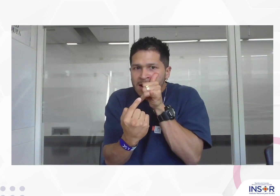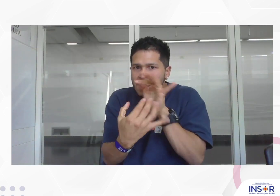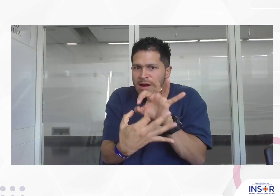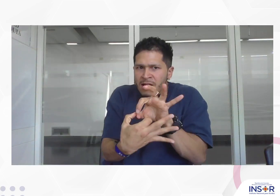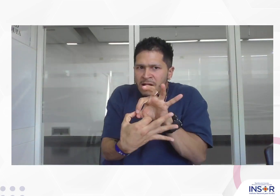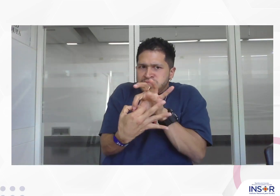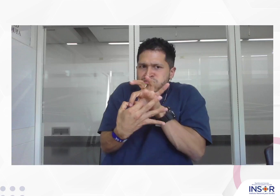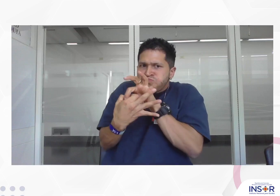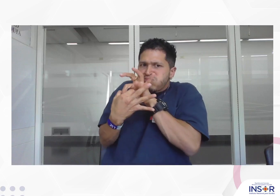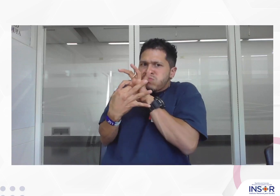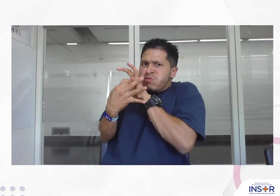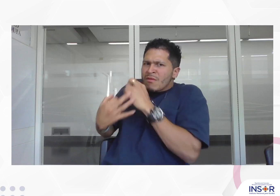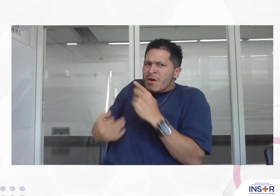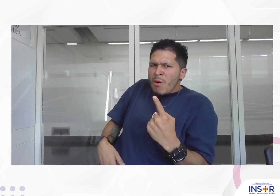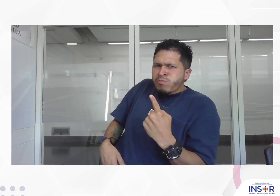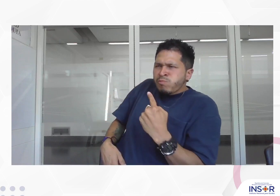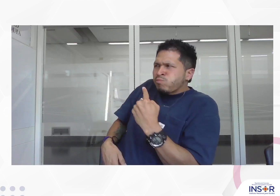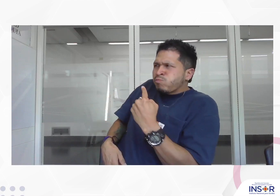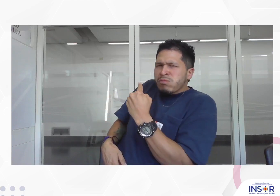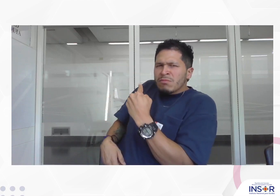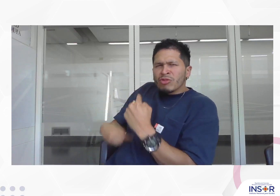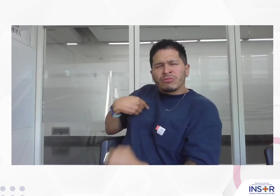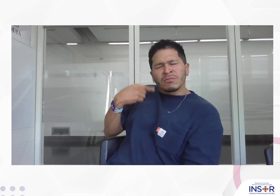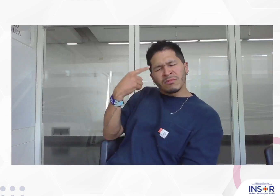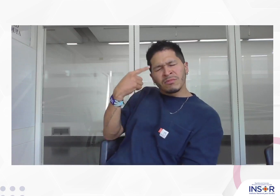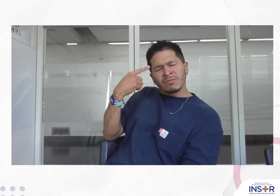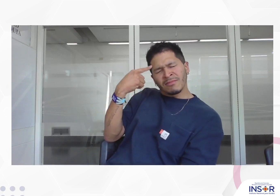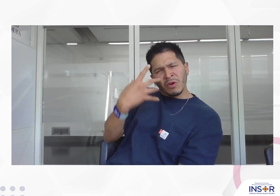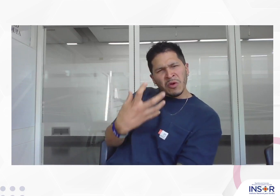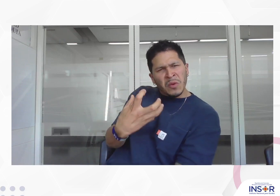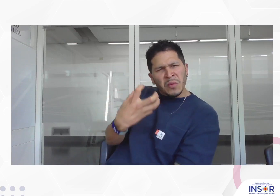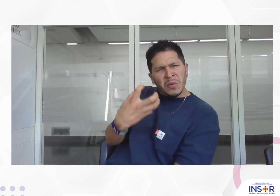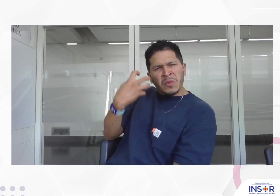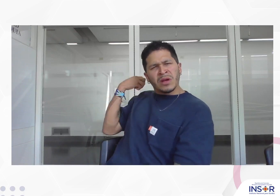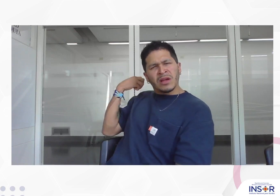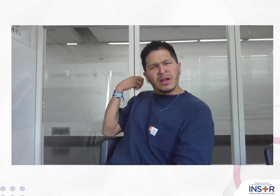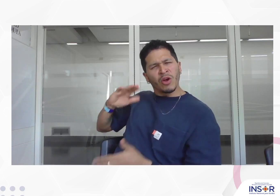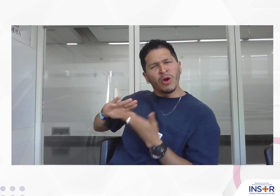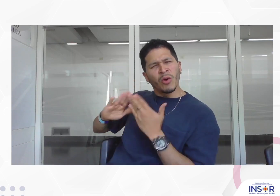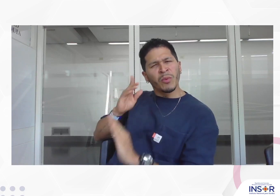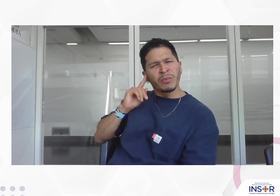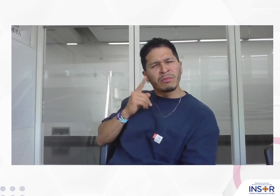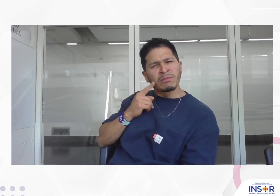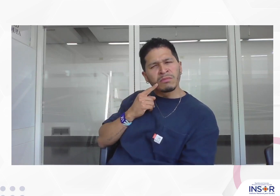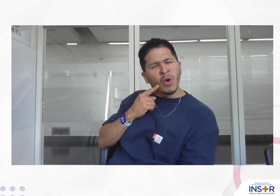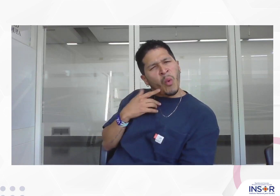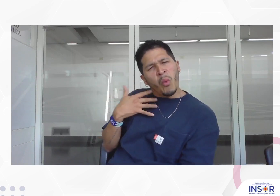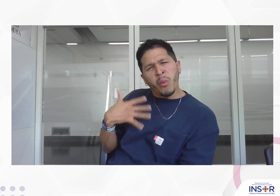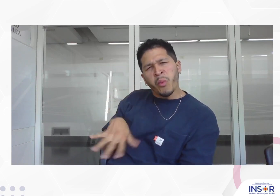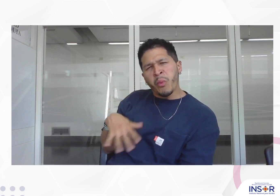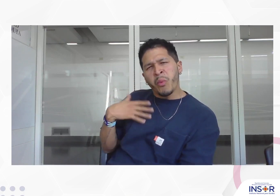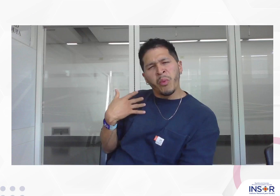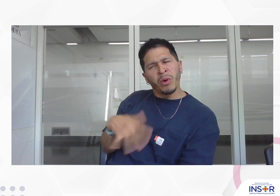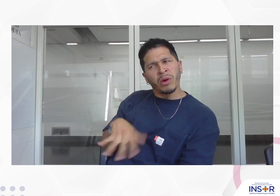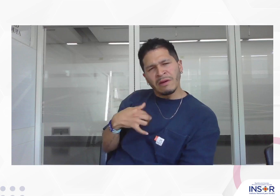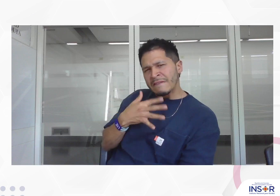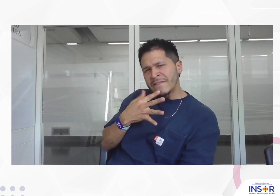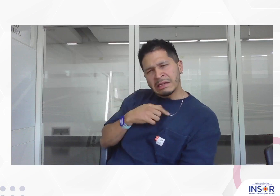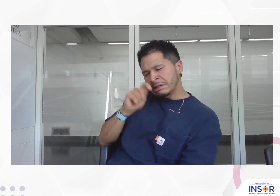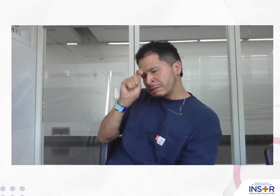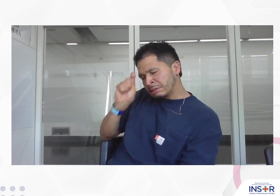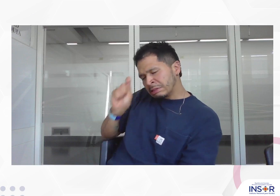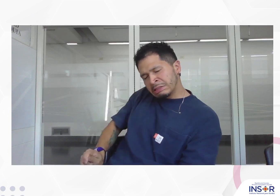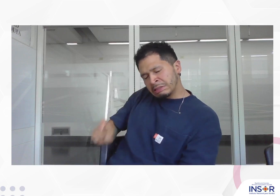antes, este tema de la epistemología sorda, pues no puede estar allí si no se remonta a los procesos históricos de cómo